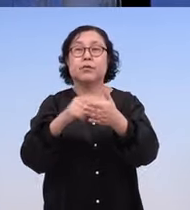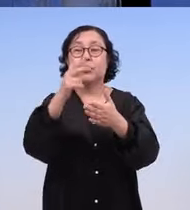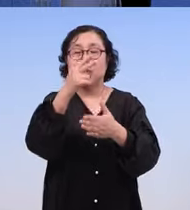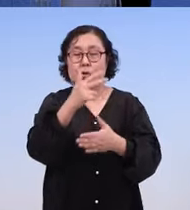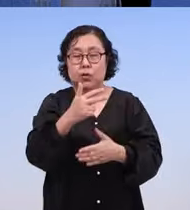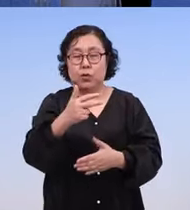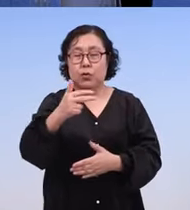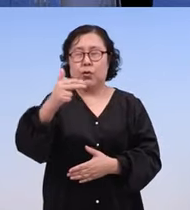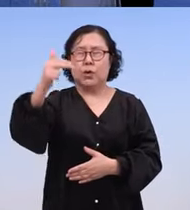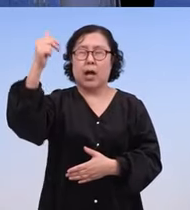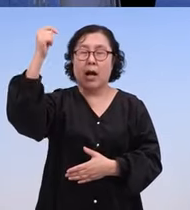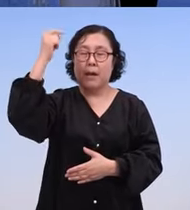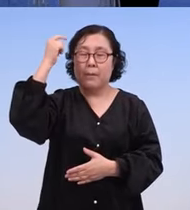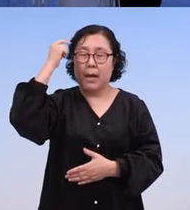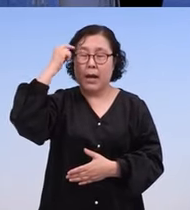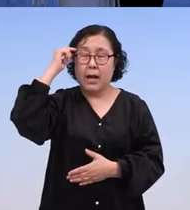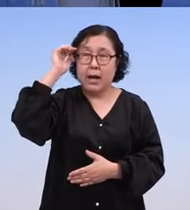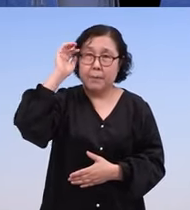주를 갈망하며